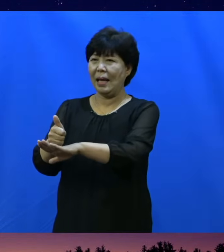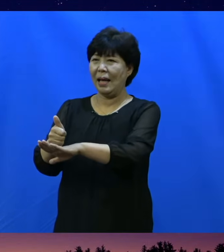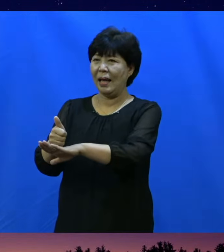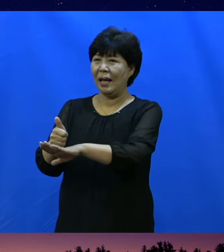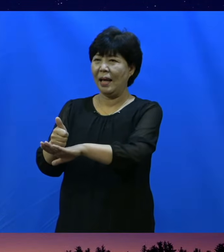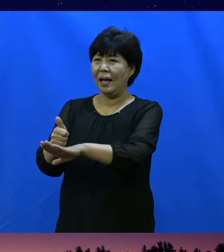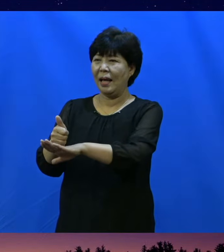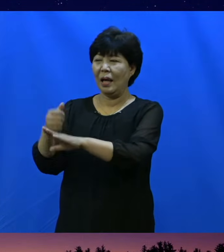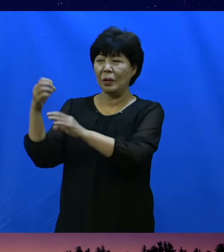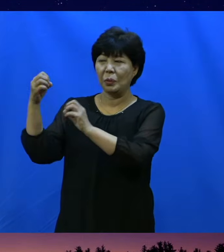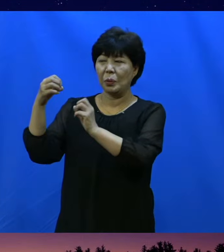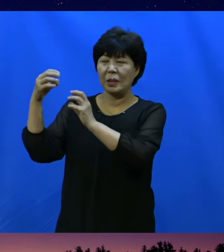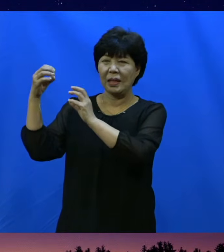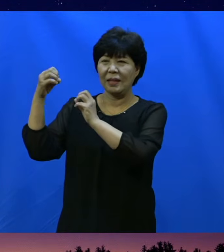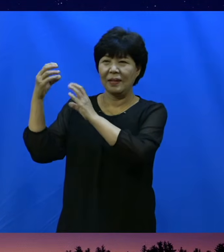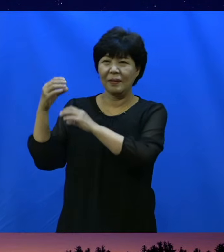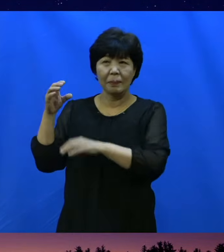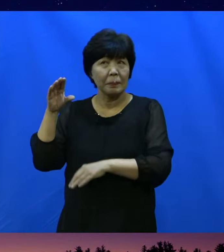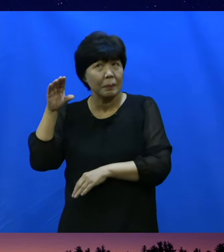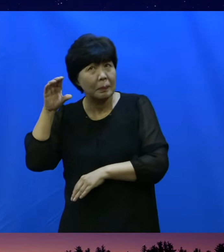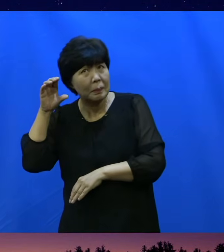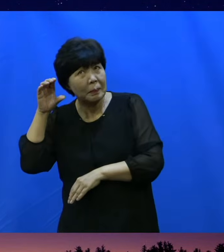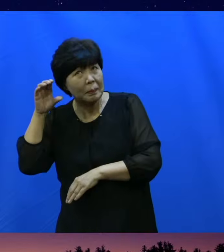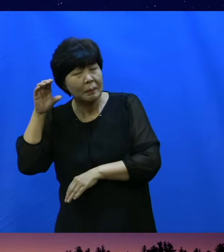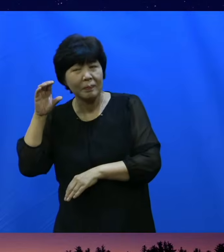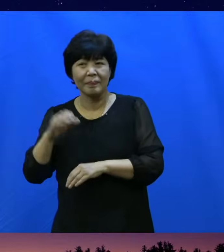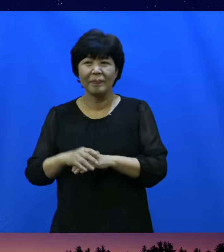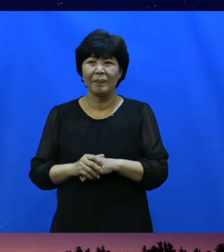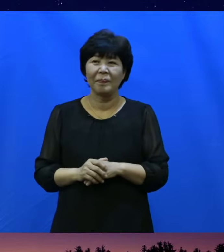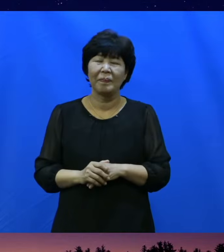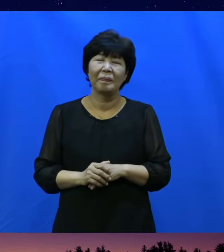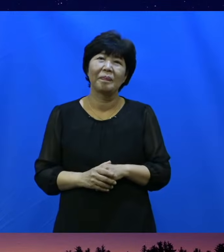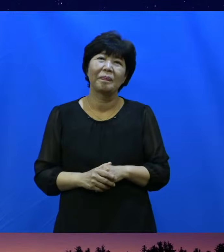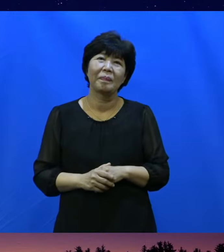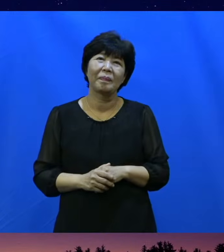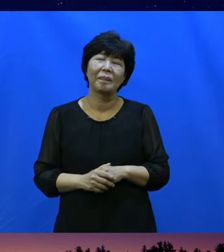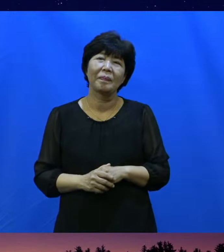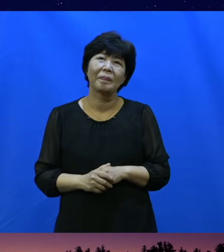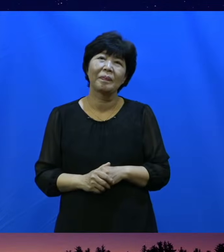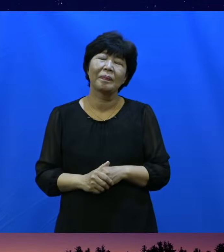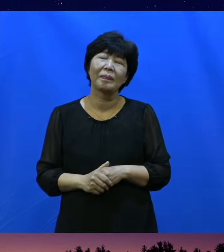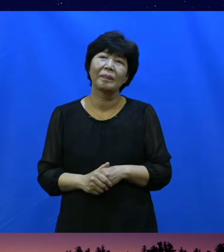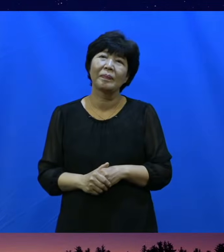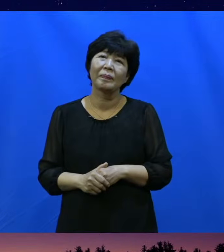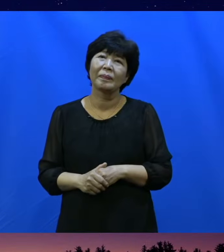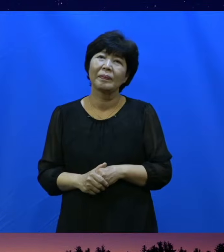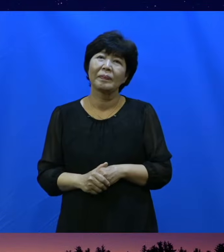여러분, 내가 지금 진리의 귀를 기울이고 있는가, 마귀의 거짓의 귀를 기울이고 있는가?